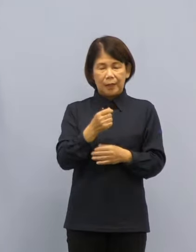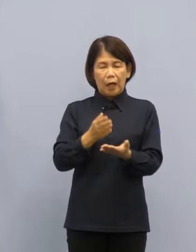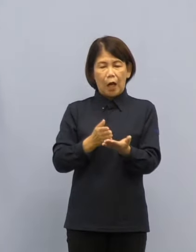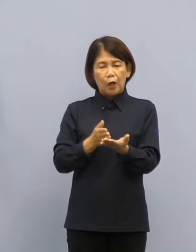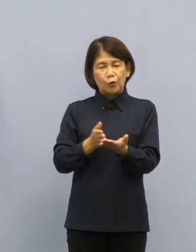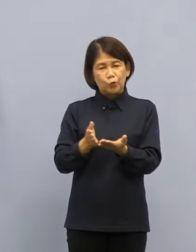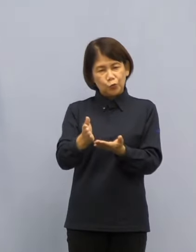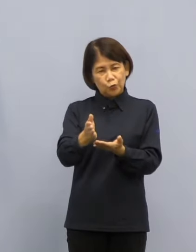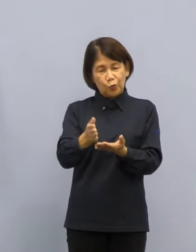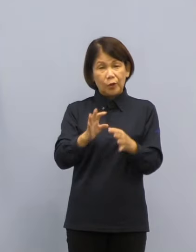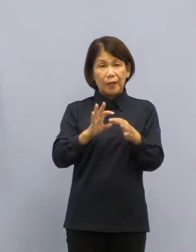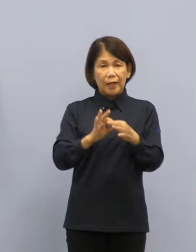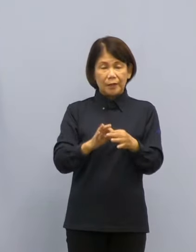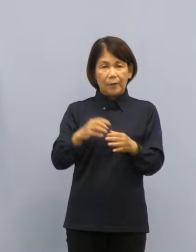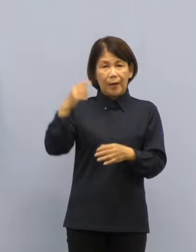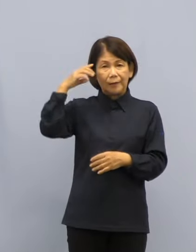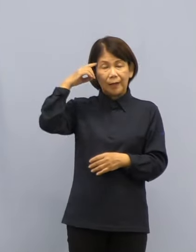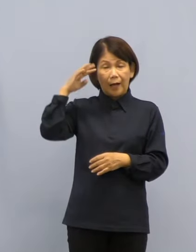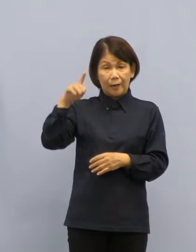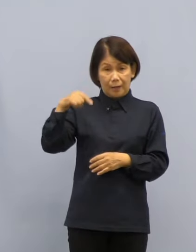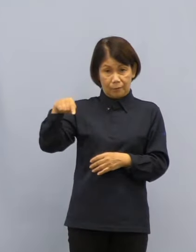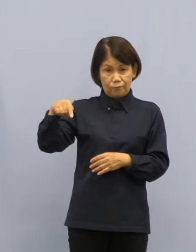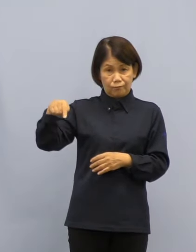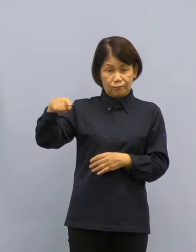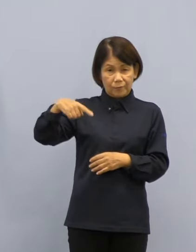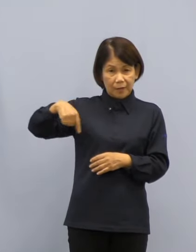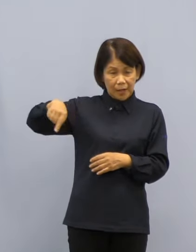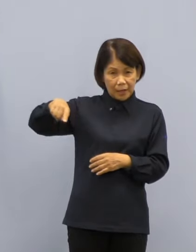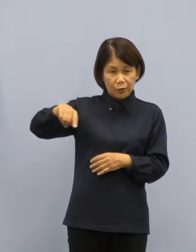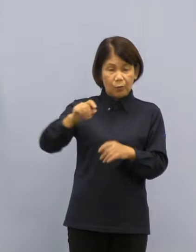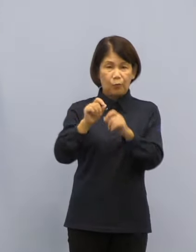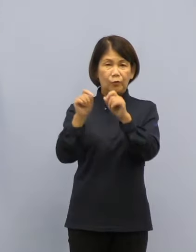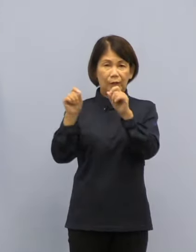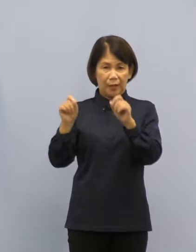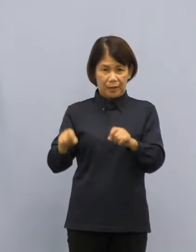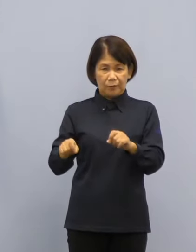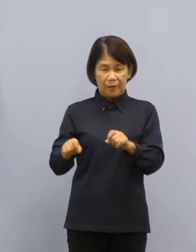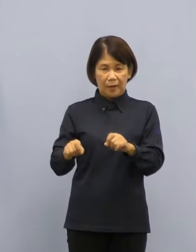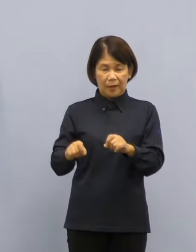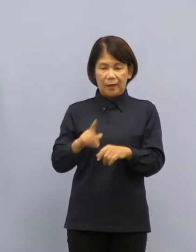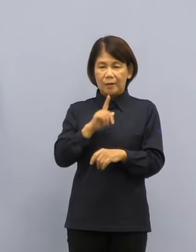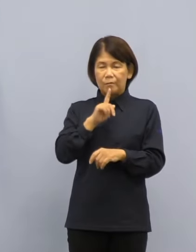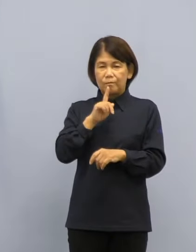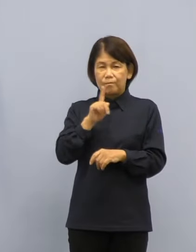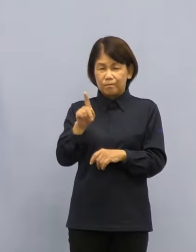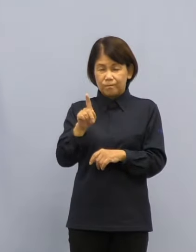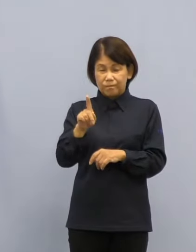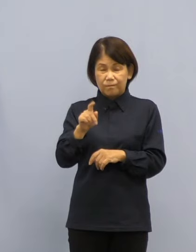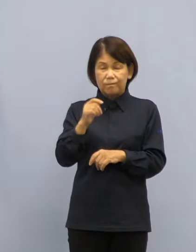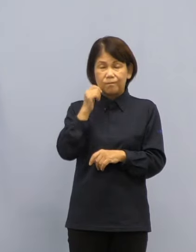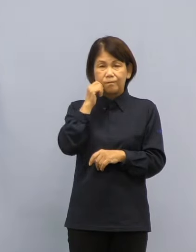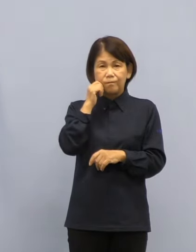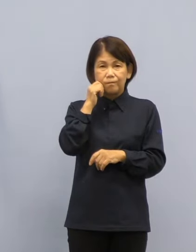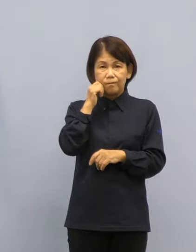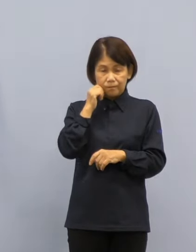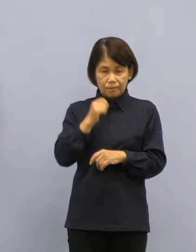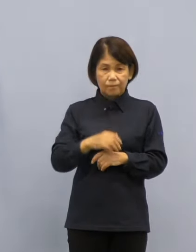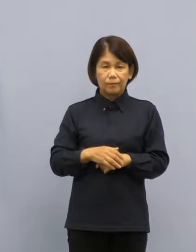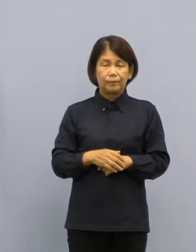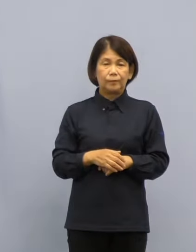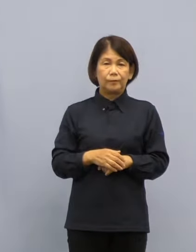内のことですので、非常に我々の力が及ばないところはあるかもしれませんけど、関係者